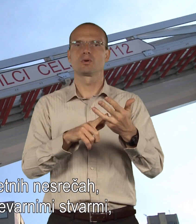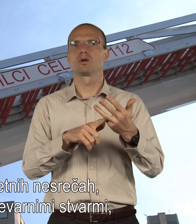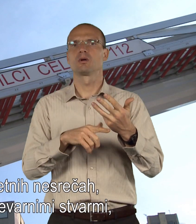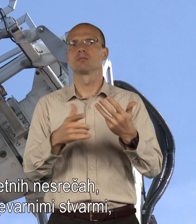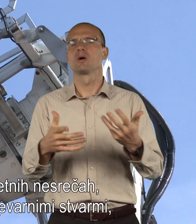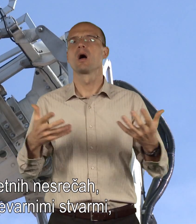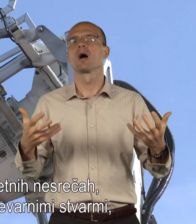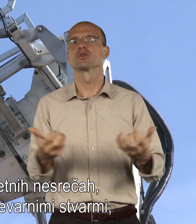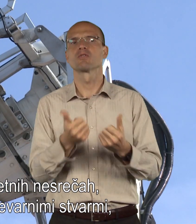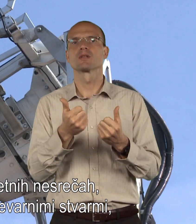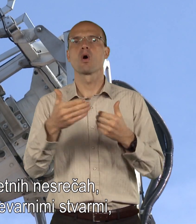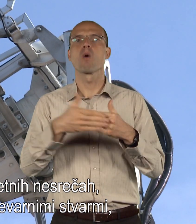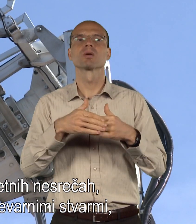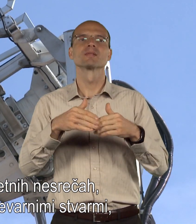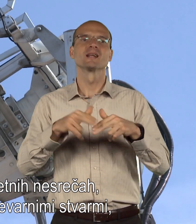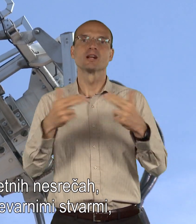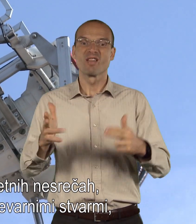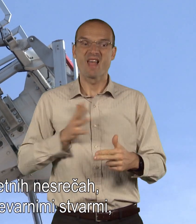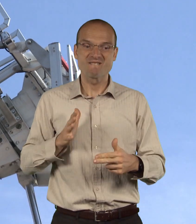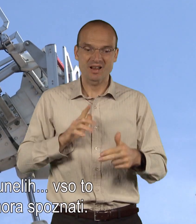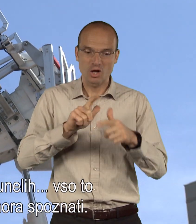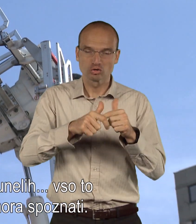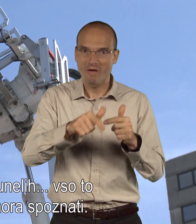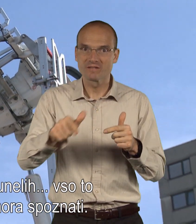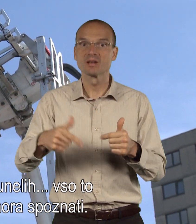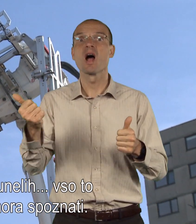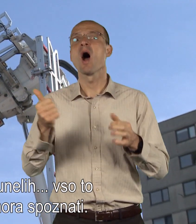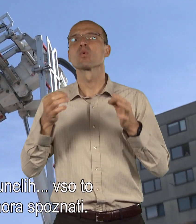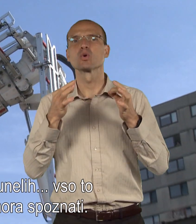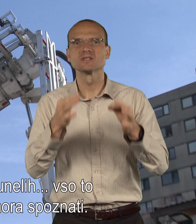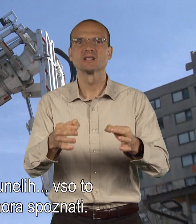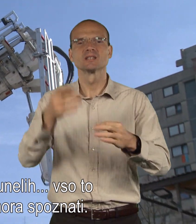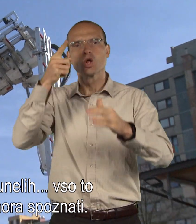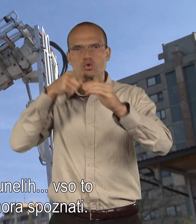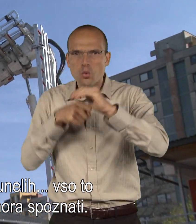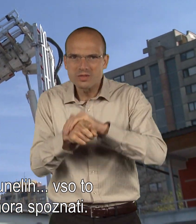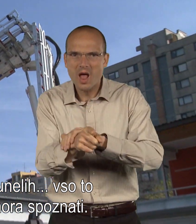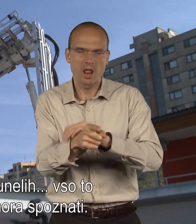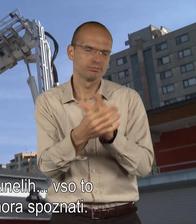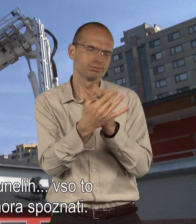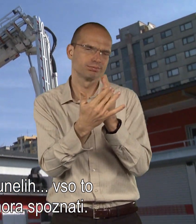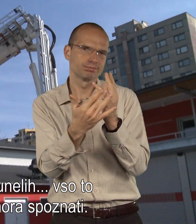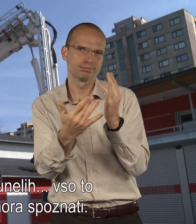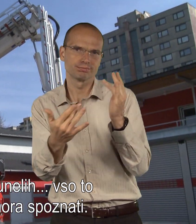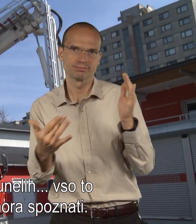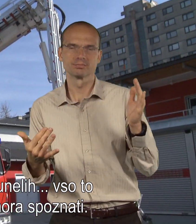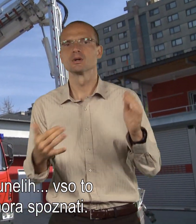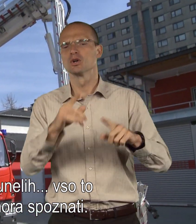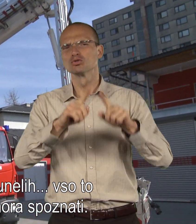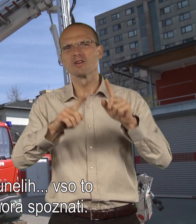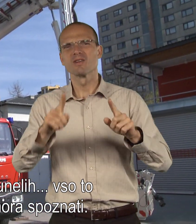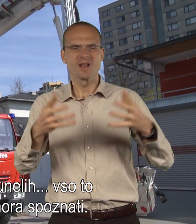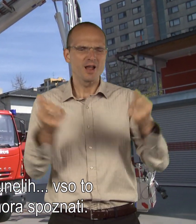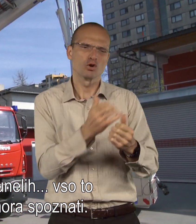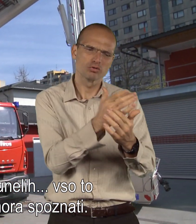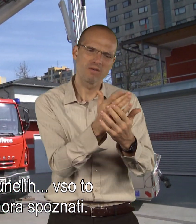reševanje ob nesrečah z nevarnimi snovmi, pa na avtocestah, v tunelih in tako naprej. Vse ta